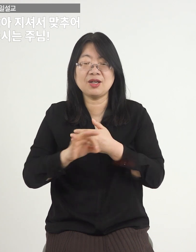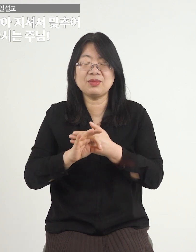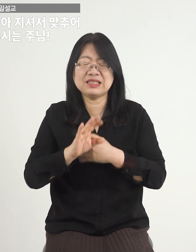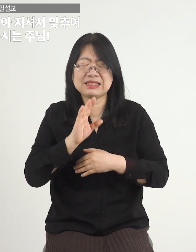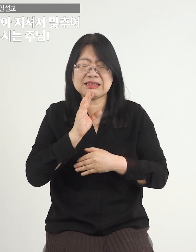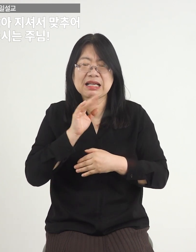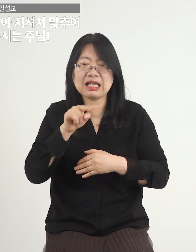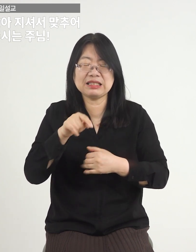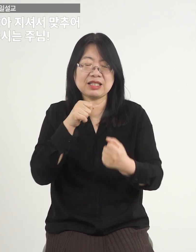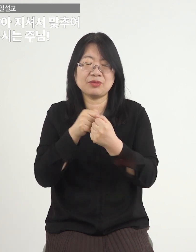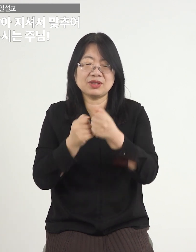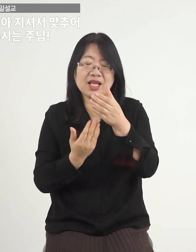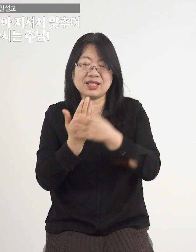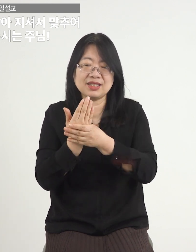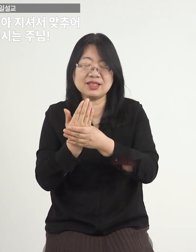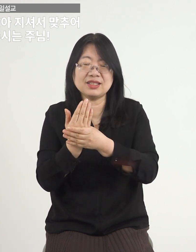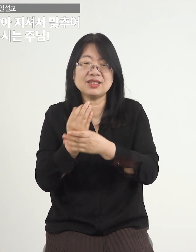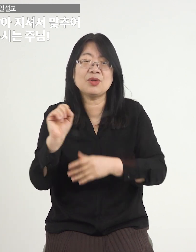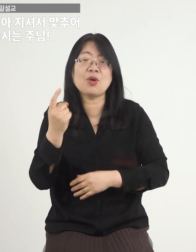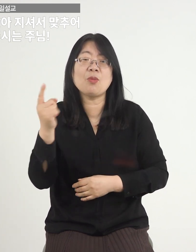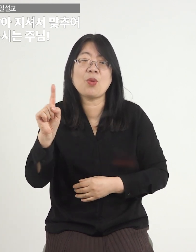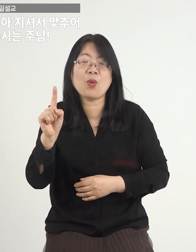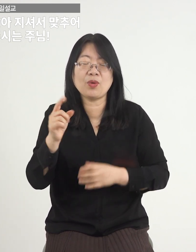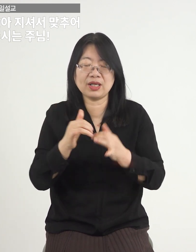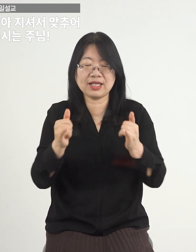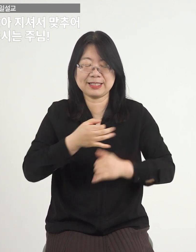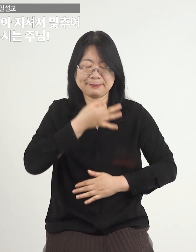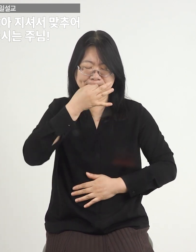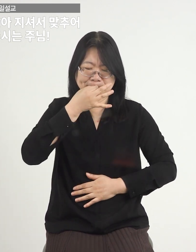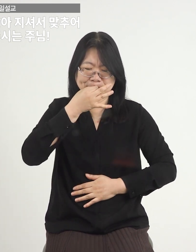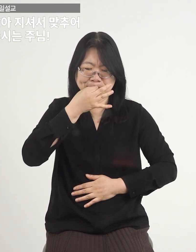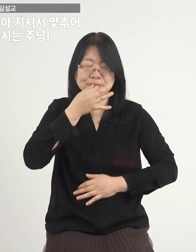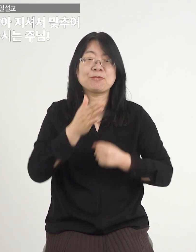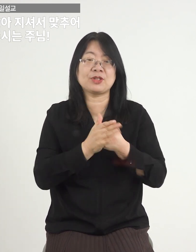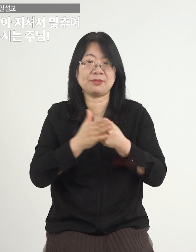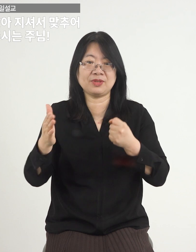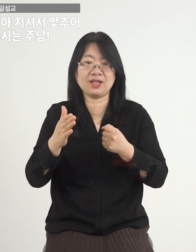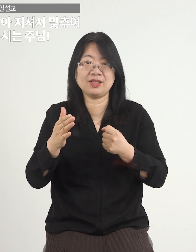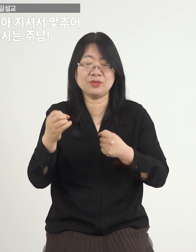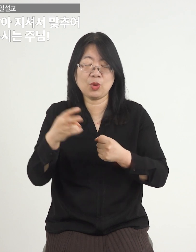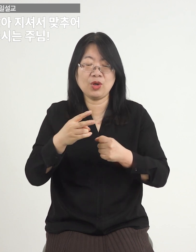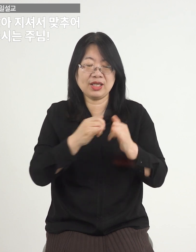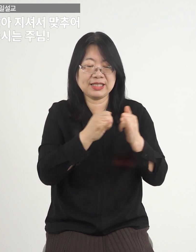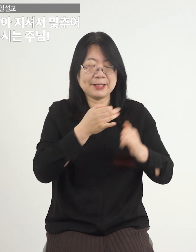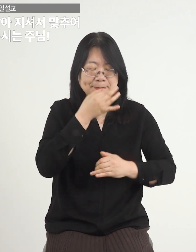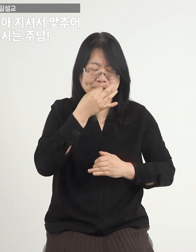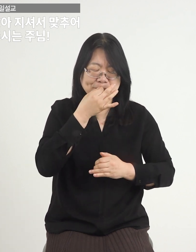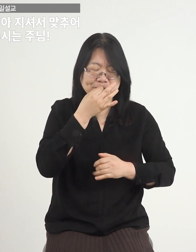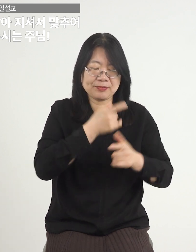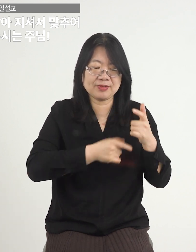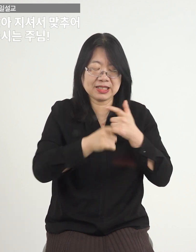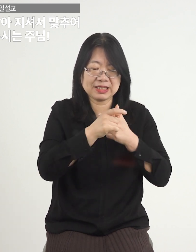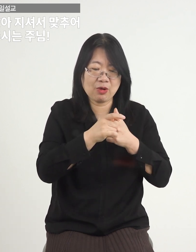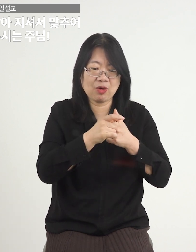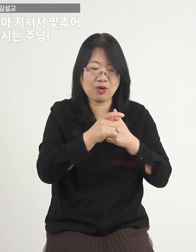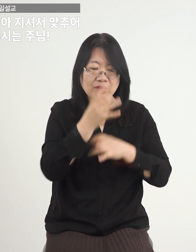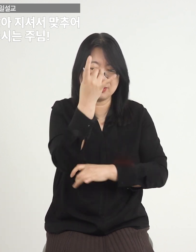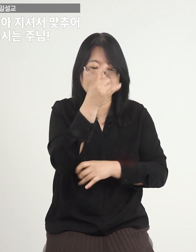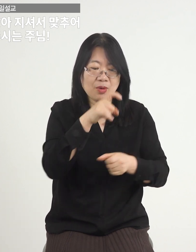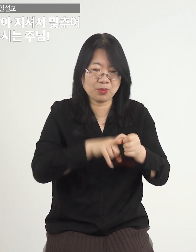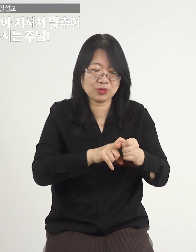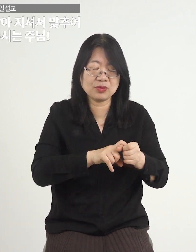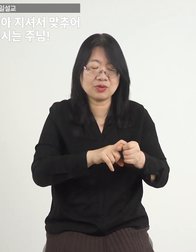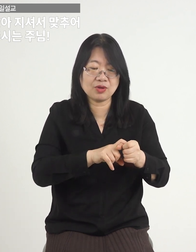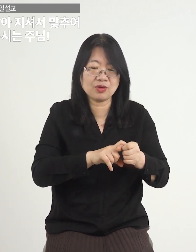탐욕이거든요. 이 탐욕의 더 핵심적인 본질은 하나님께로부터 떠났다 어떤